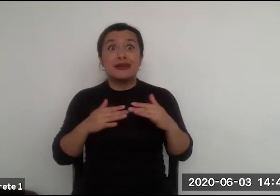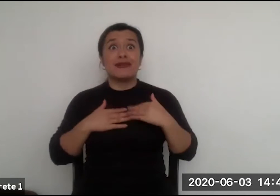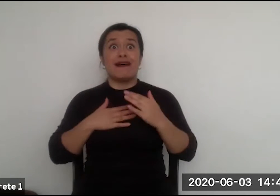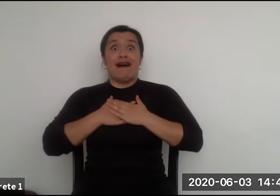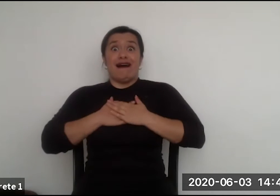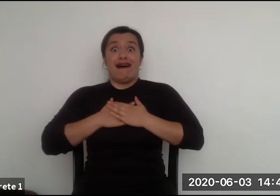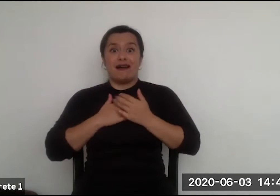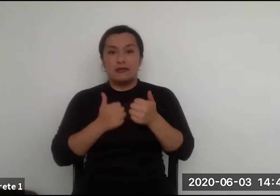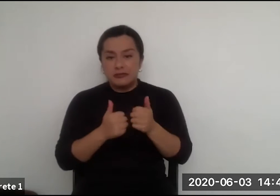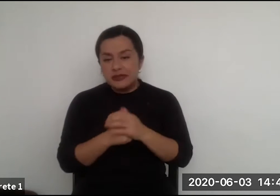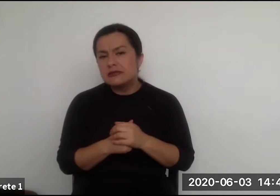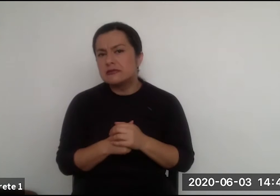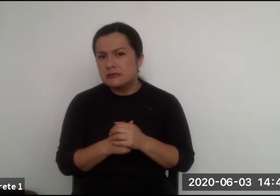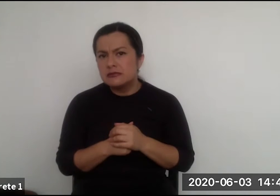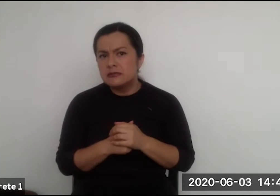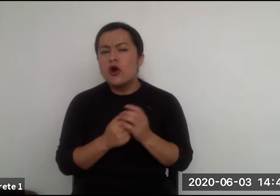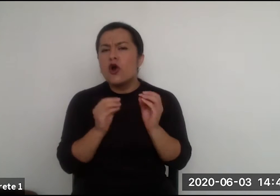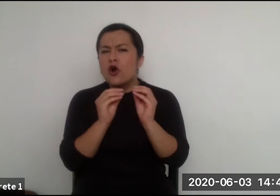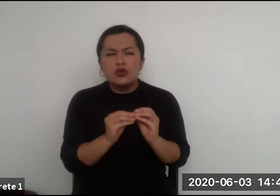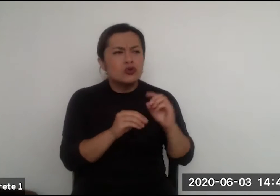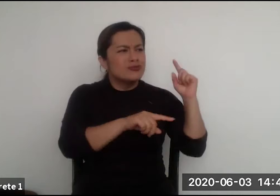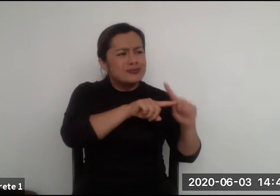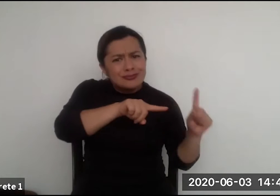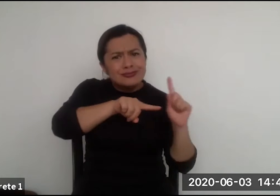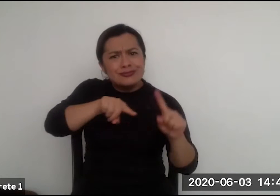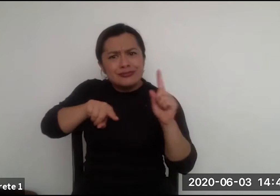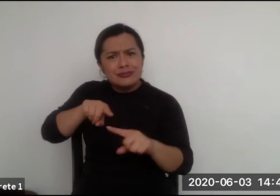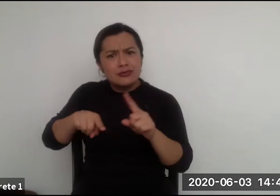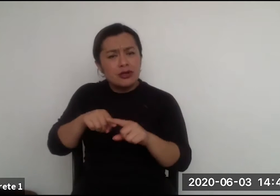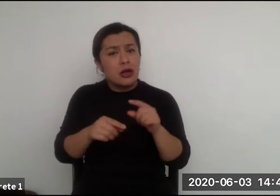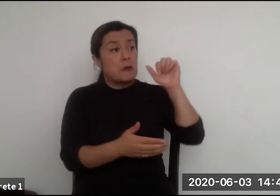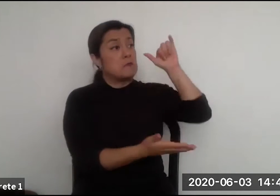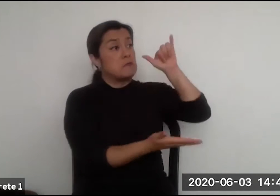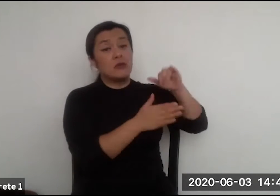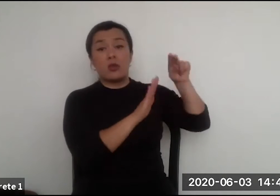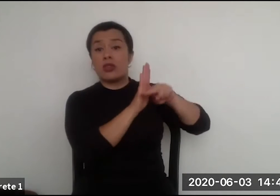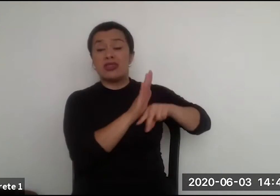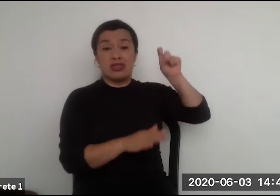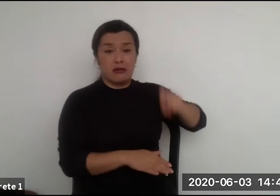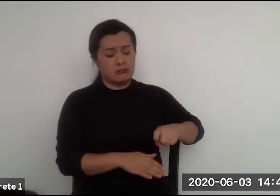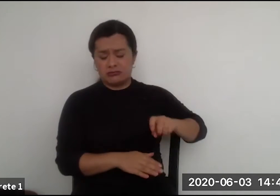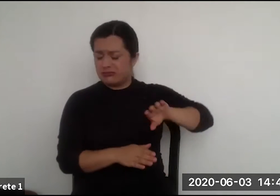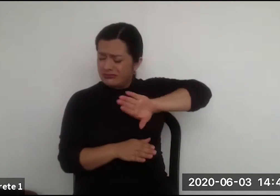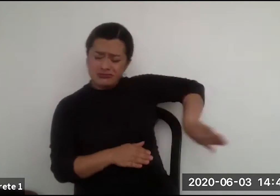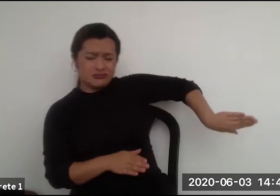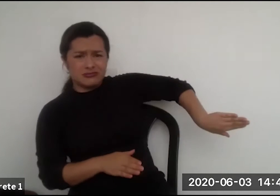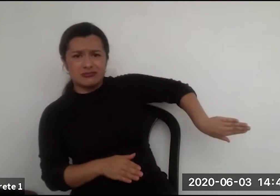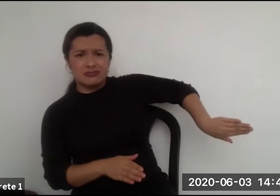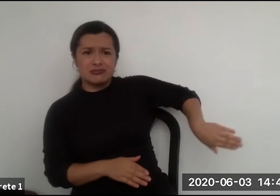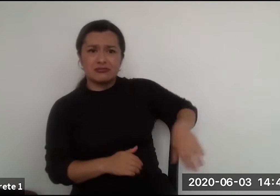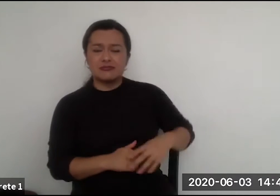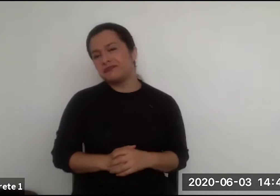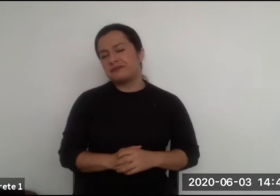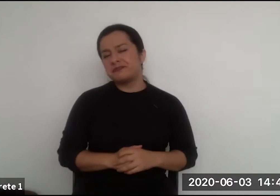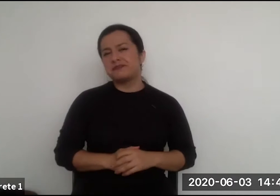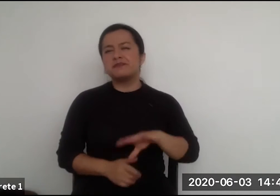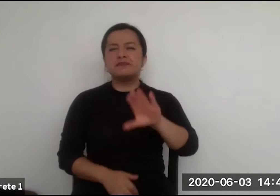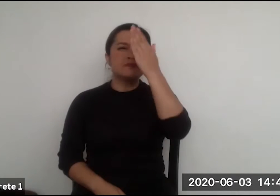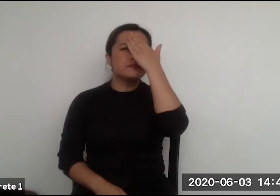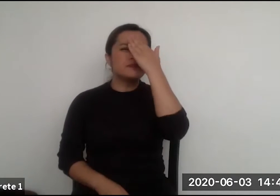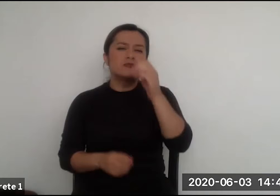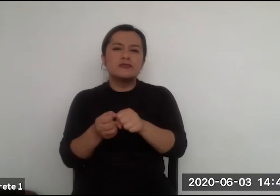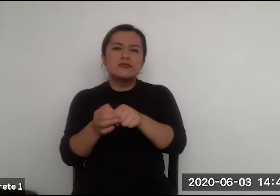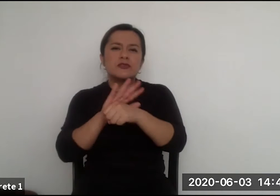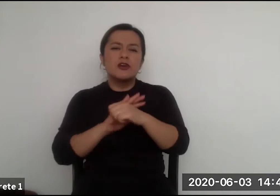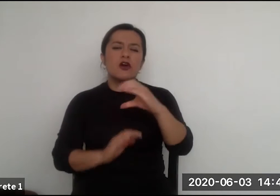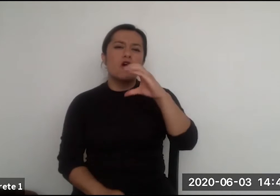también instrumentos que permiten desobedecer a la normalidad. Comprender el COVID-19 como un